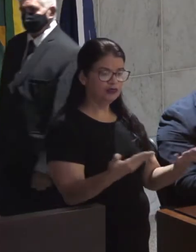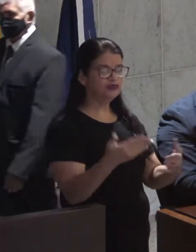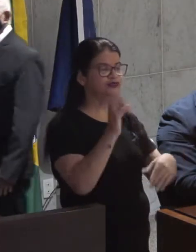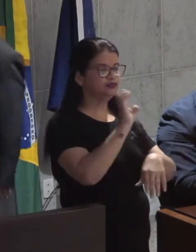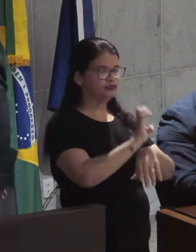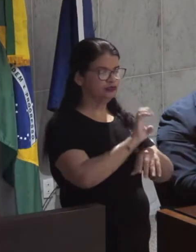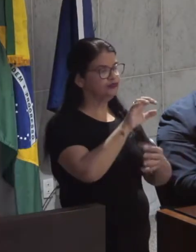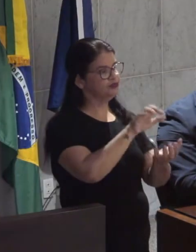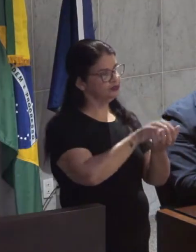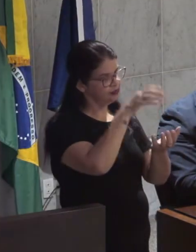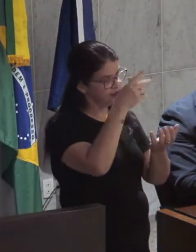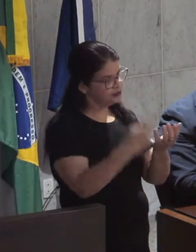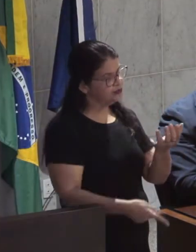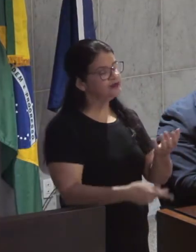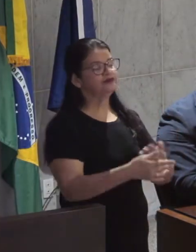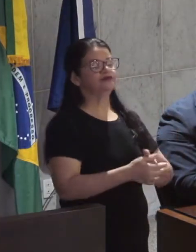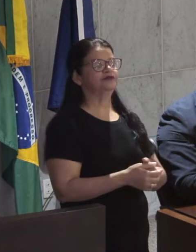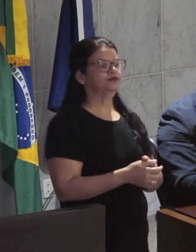Pernambuco.